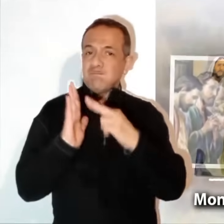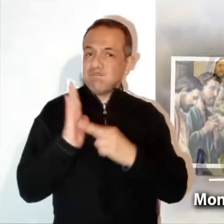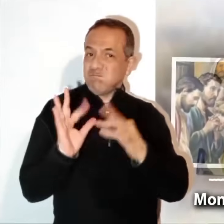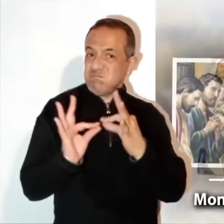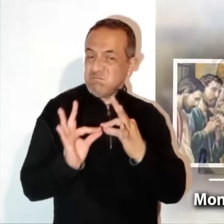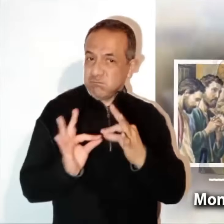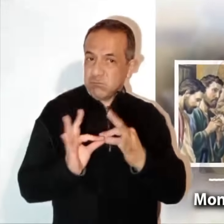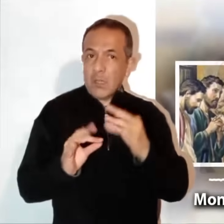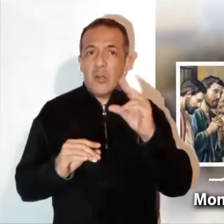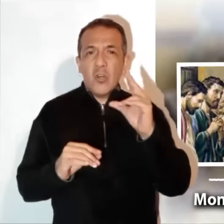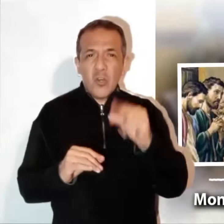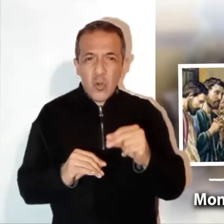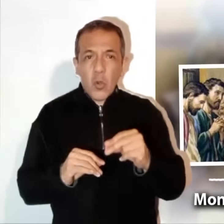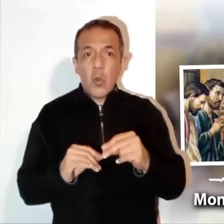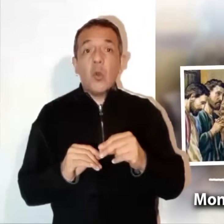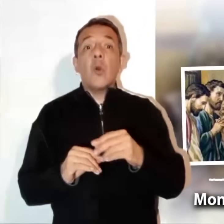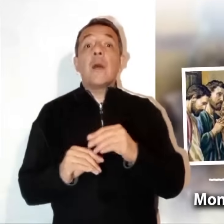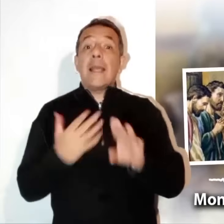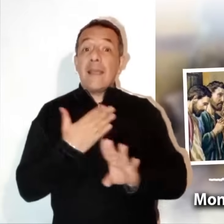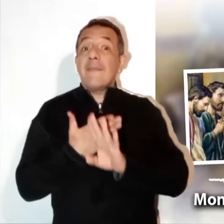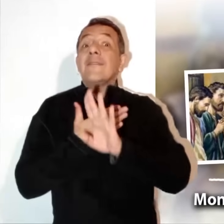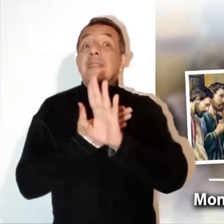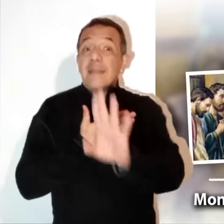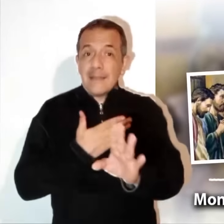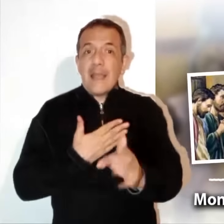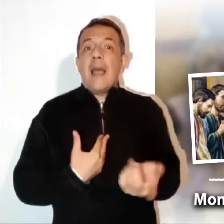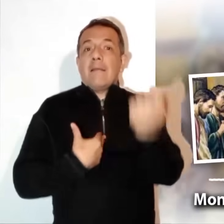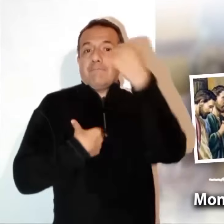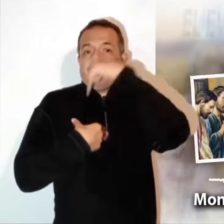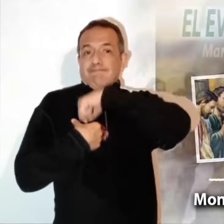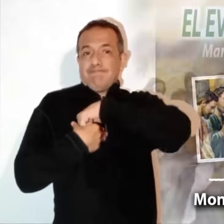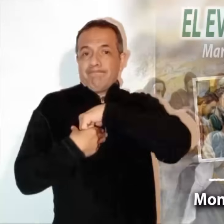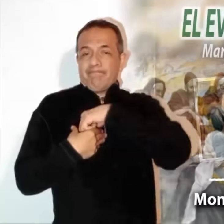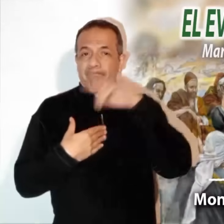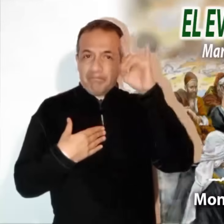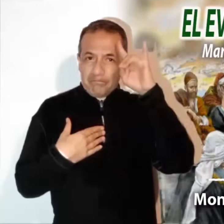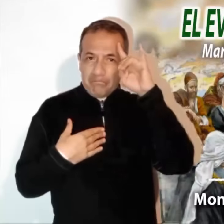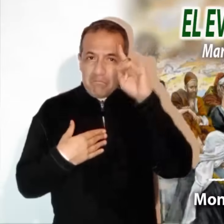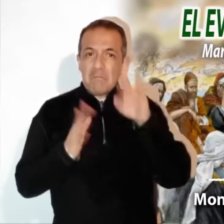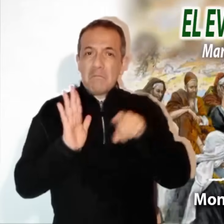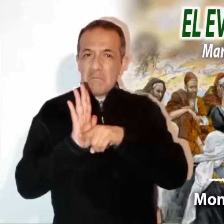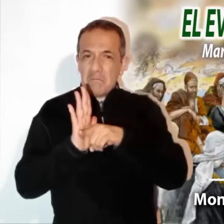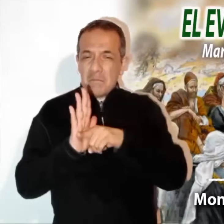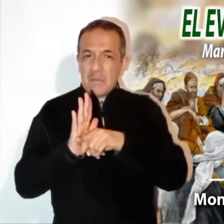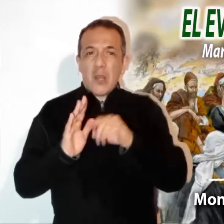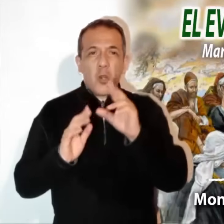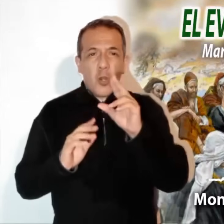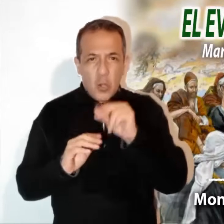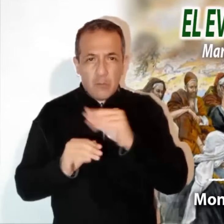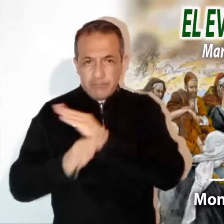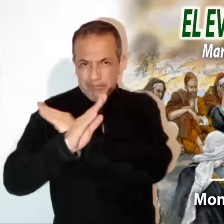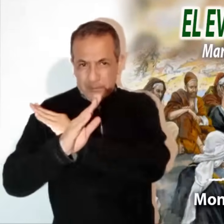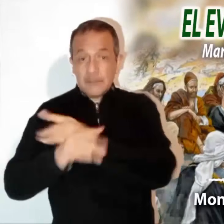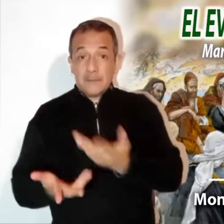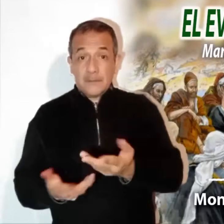mal entre en el corazón y lo corrompa. La sal da el sabor. El discípulo no debe